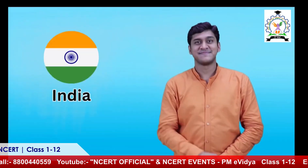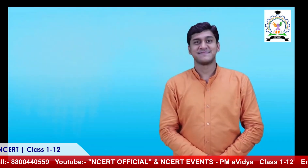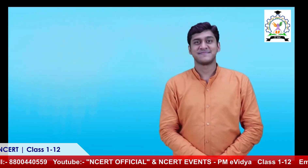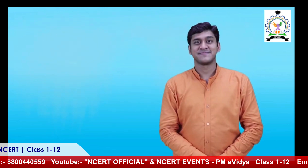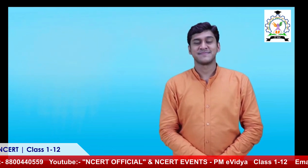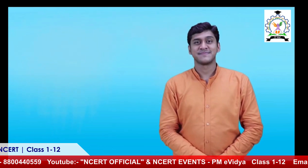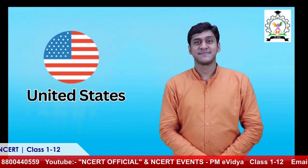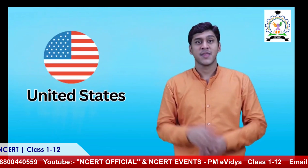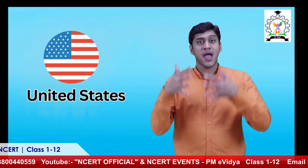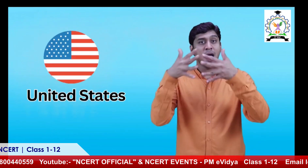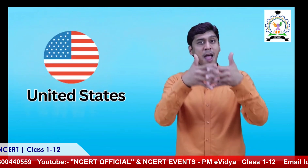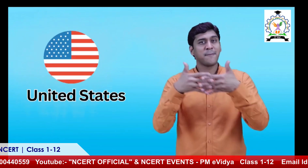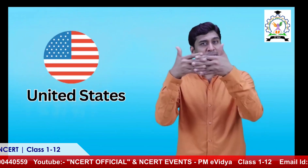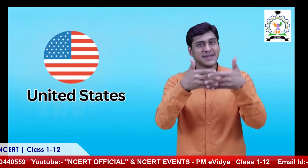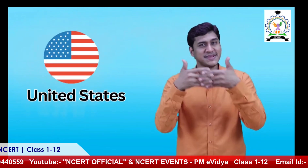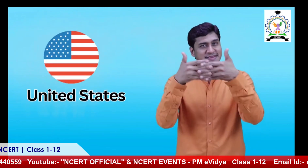भारत,